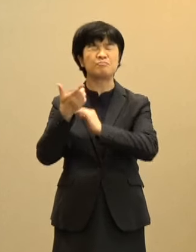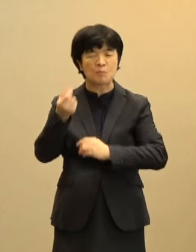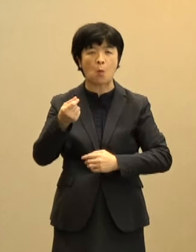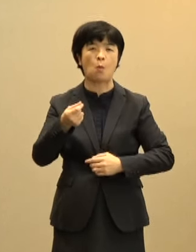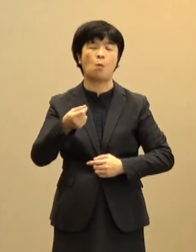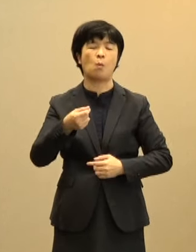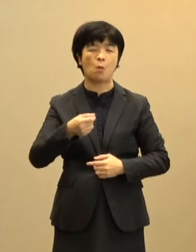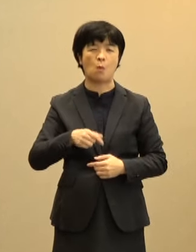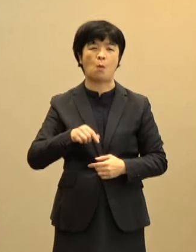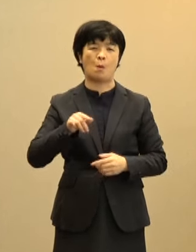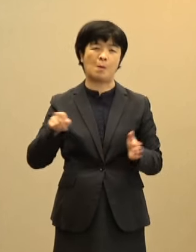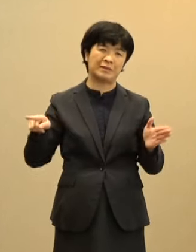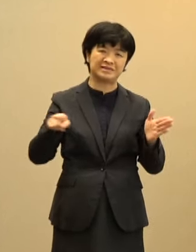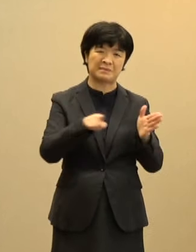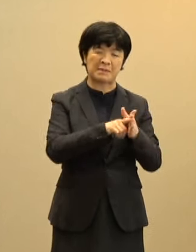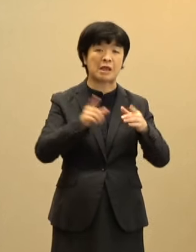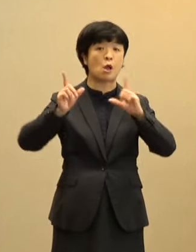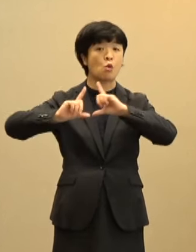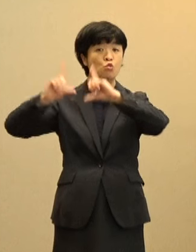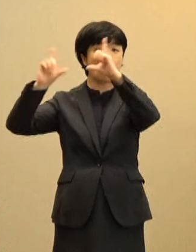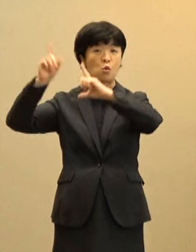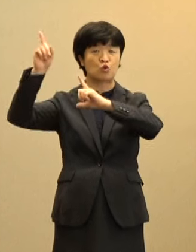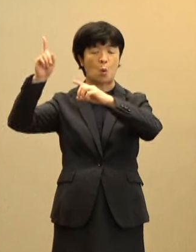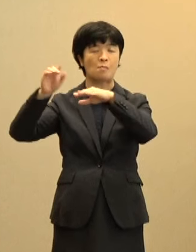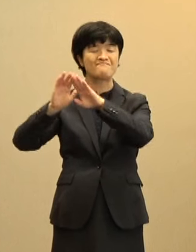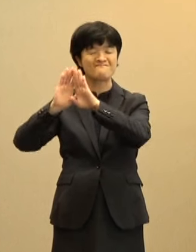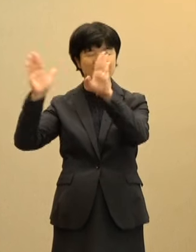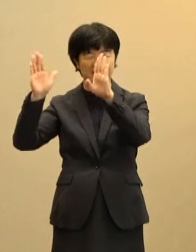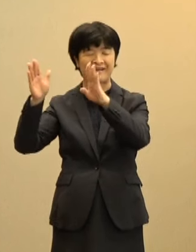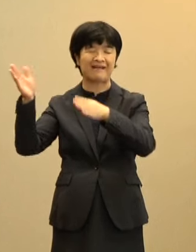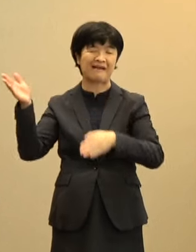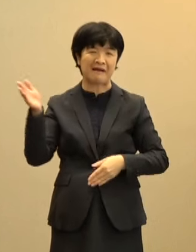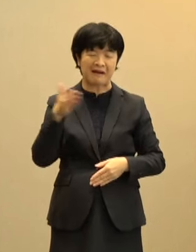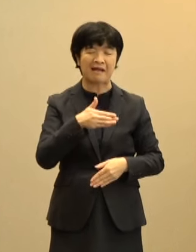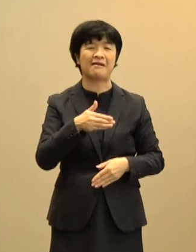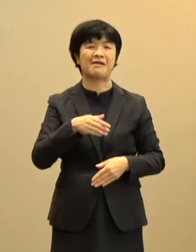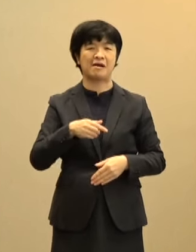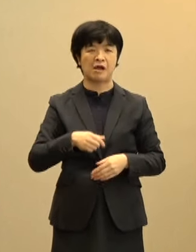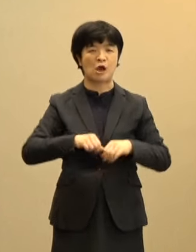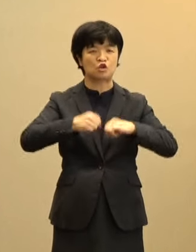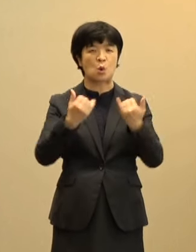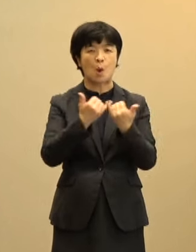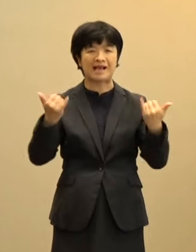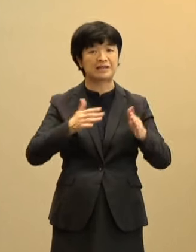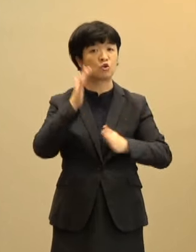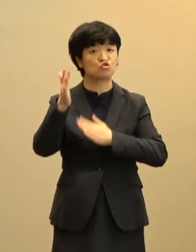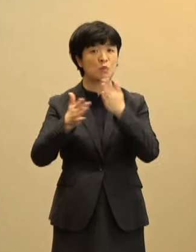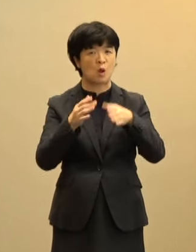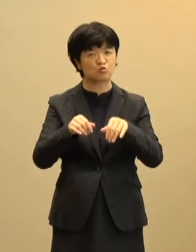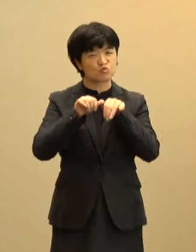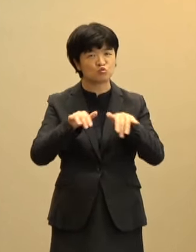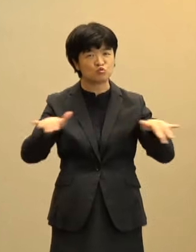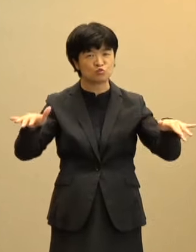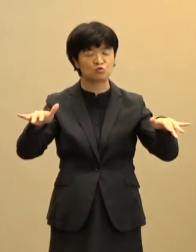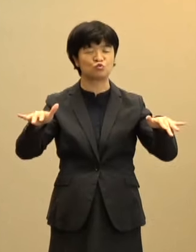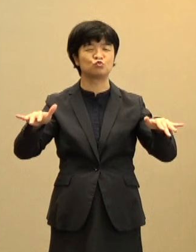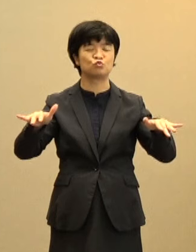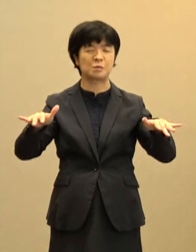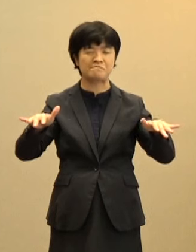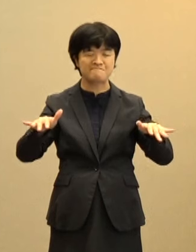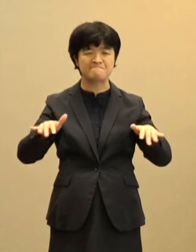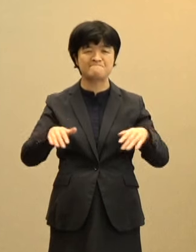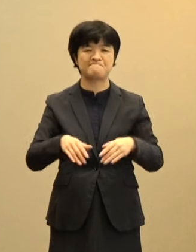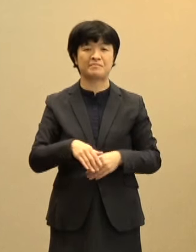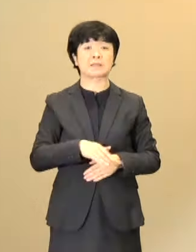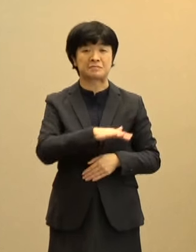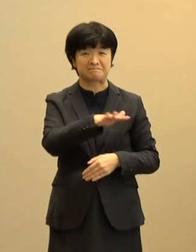ね、この間東京大会の開催を通じてですね、障害者スポーツの普及促進に全